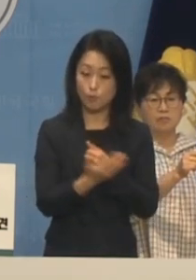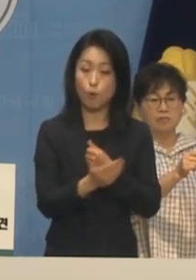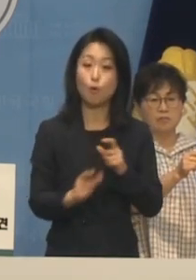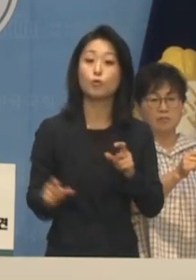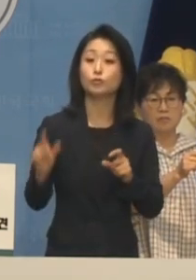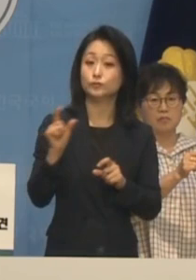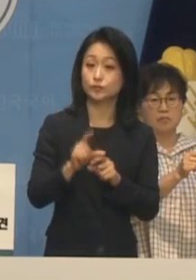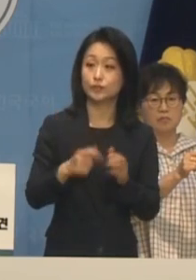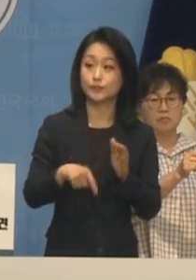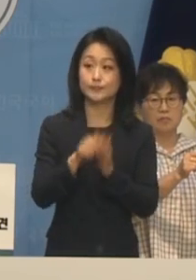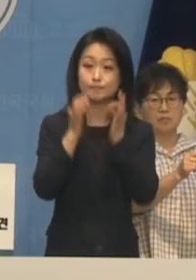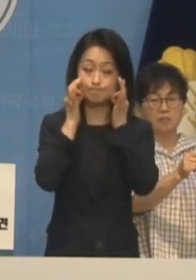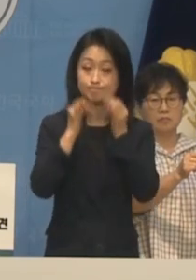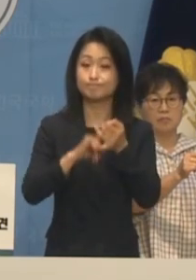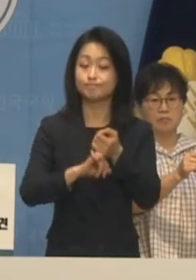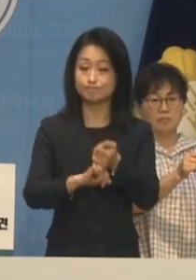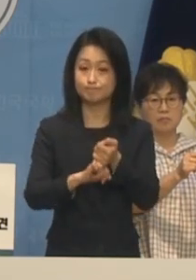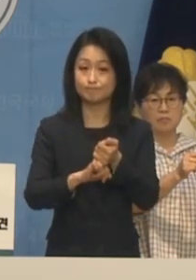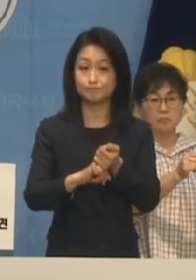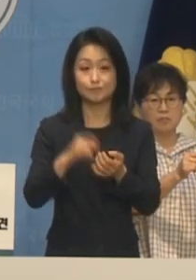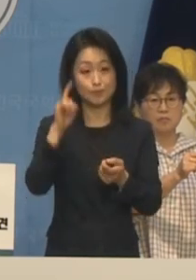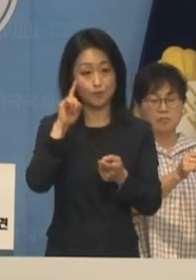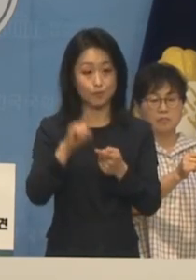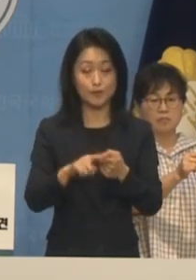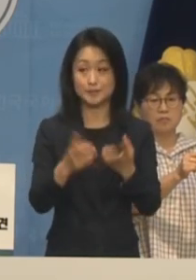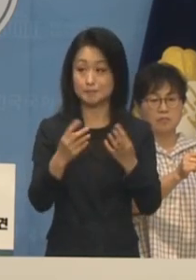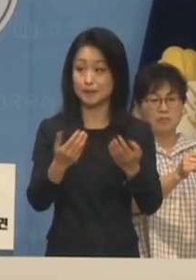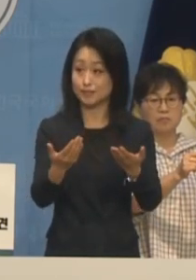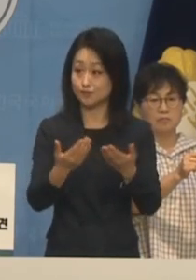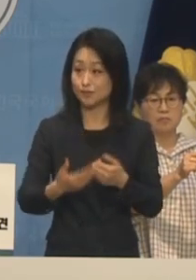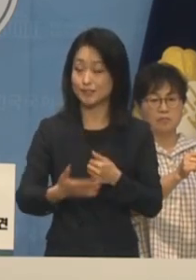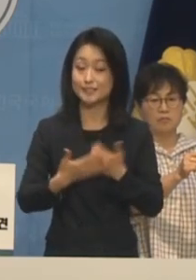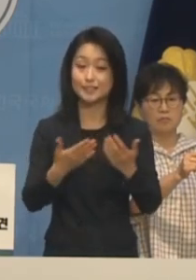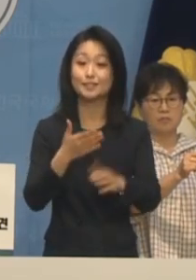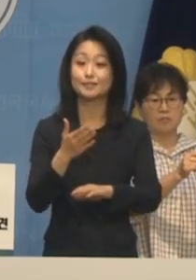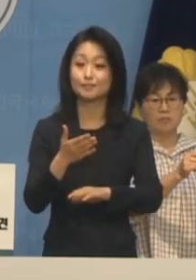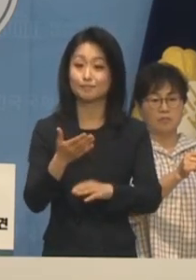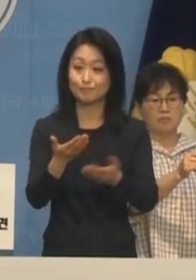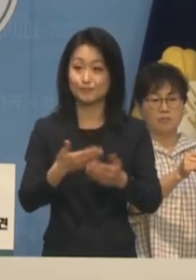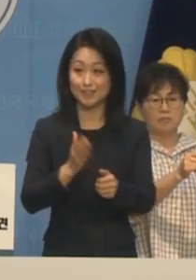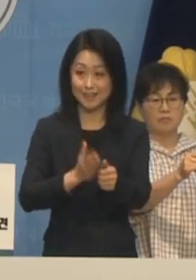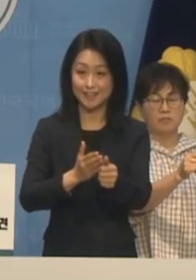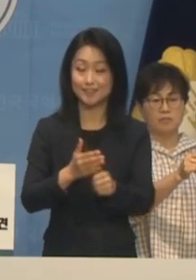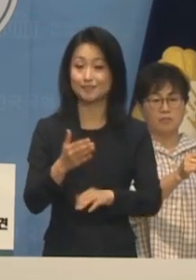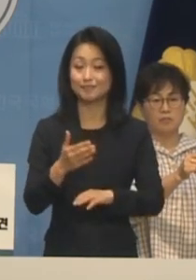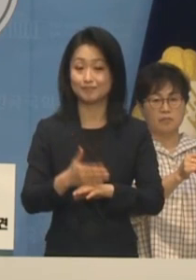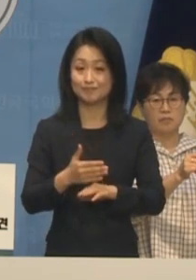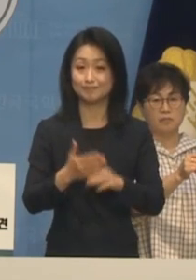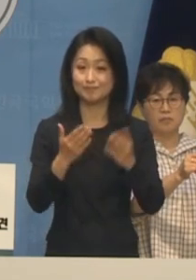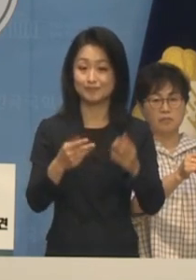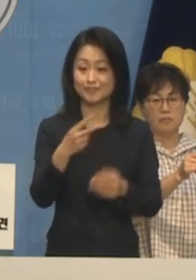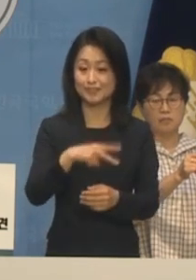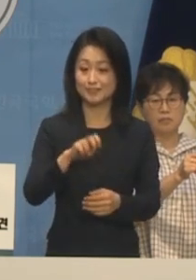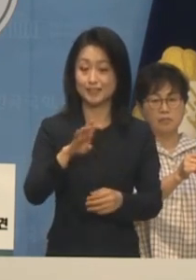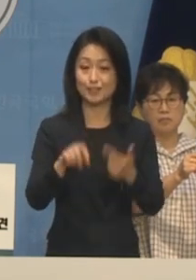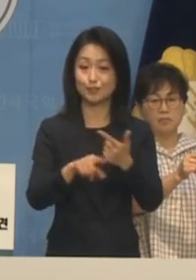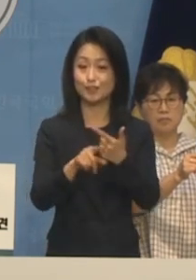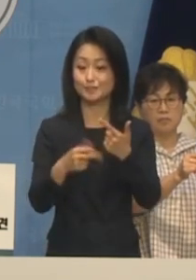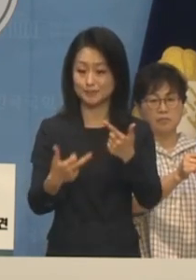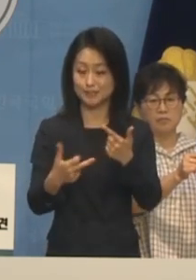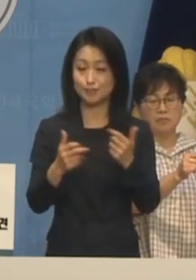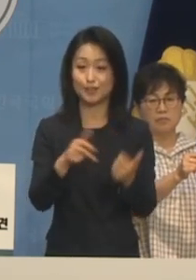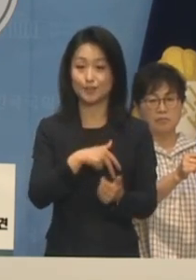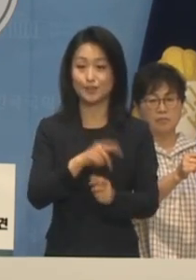노력을 계속할 것입니다. 많은 관심과 지지를 부탁드립니다. 감사합니다. 2024년 6월 17일